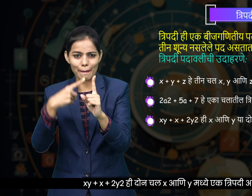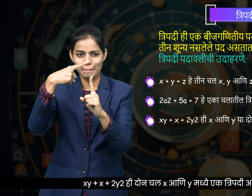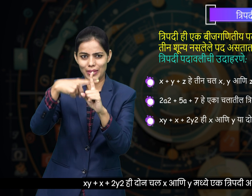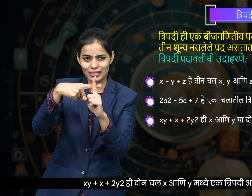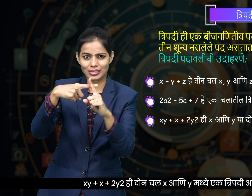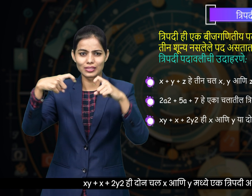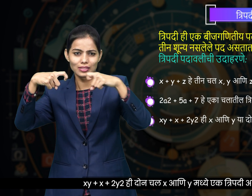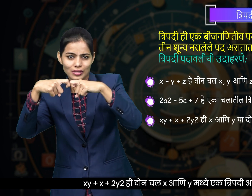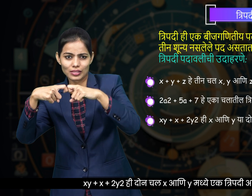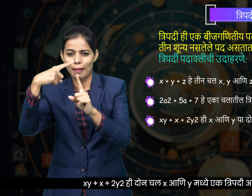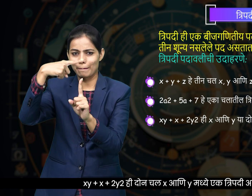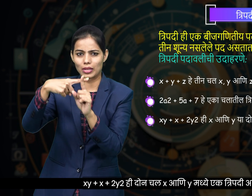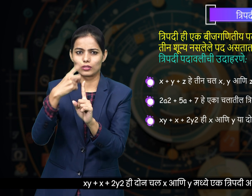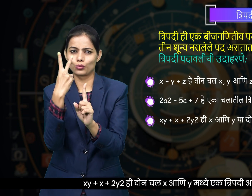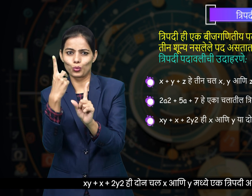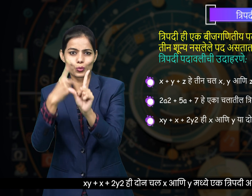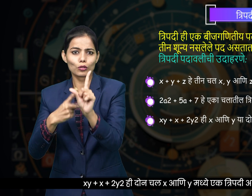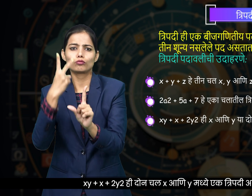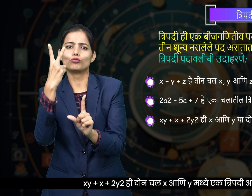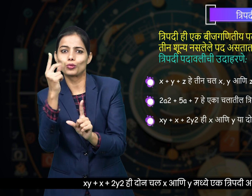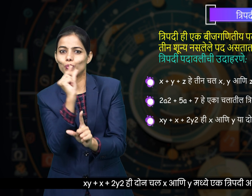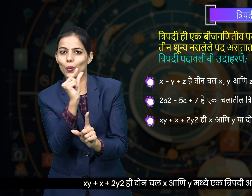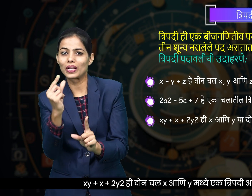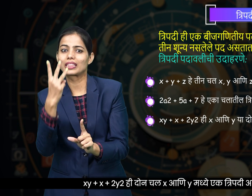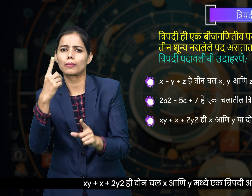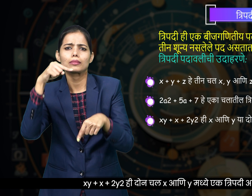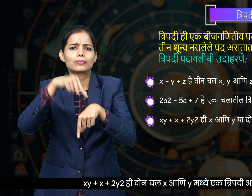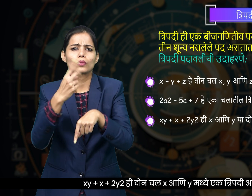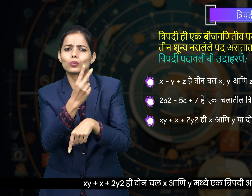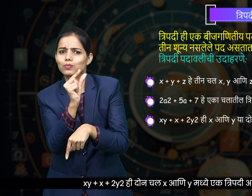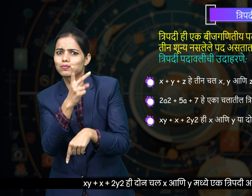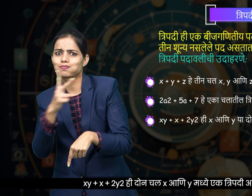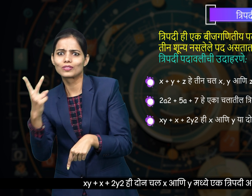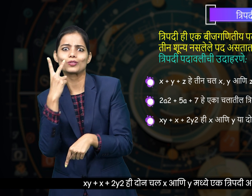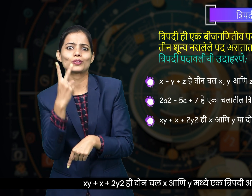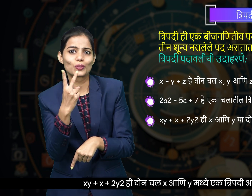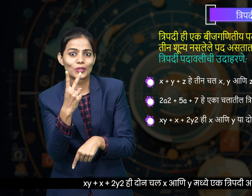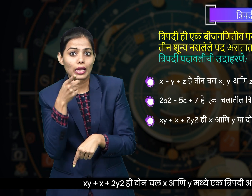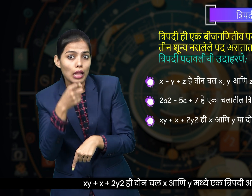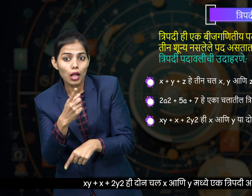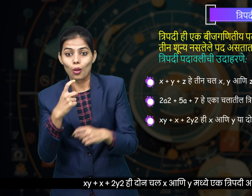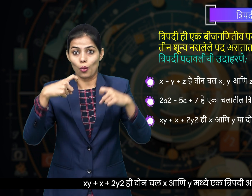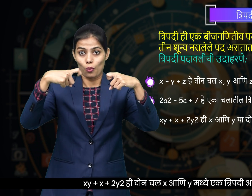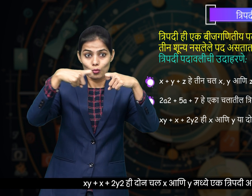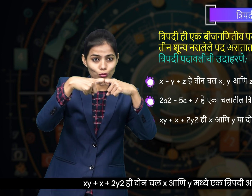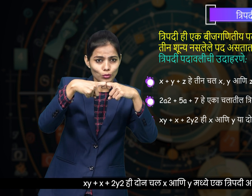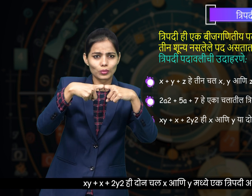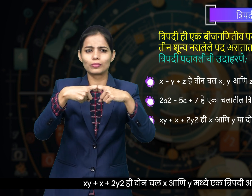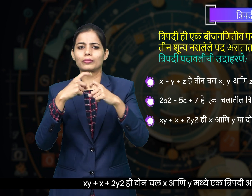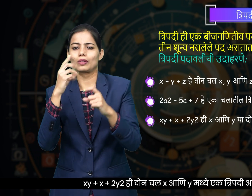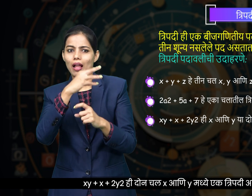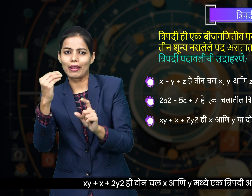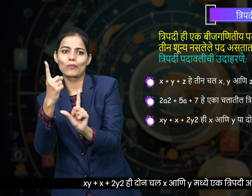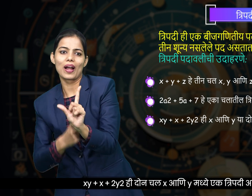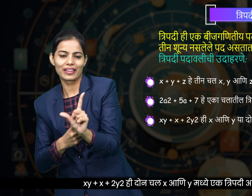xy अधिक x अधिक 2y चा वर्ग ही 2 चल x आणि y मध्ये एक त्रिपदी आहे.